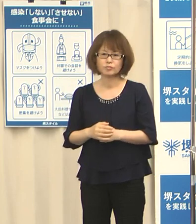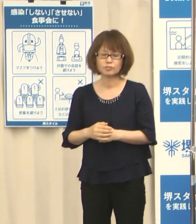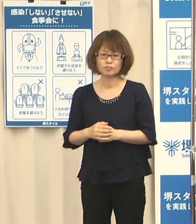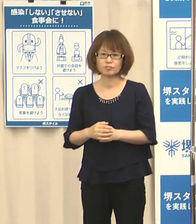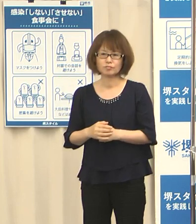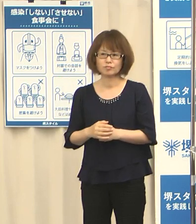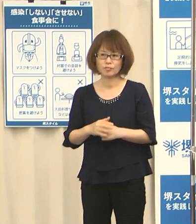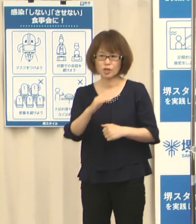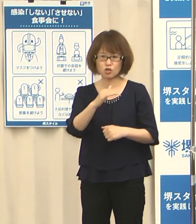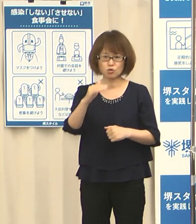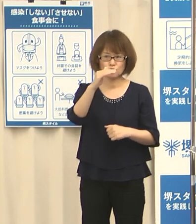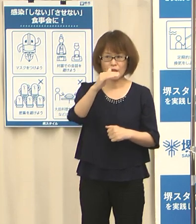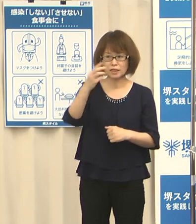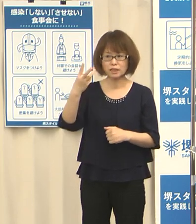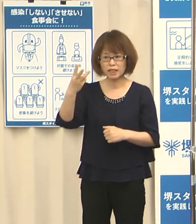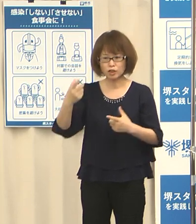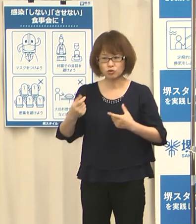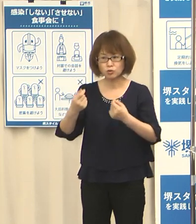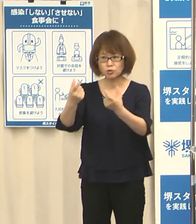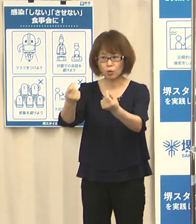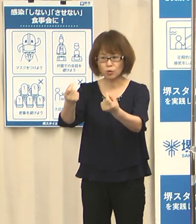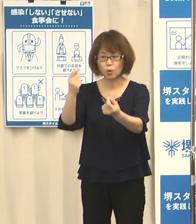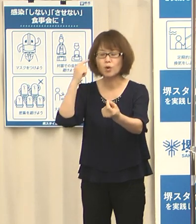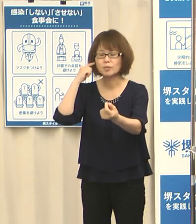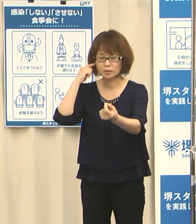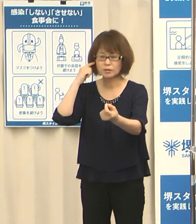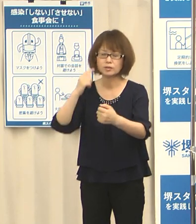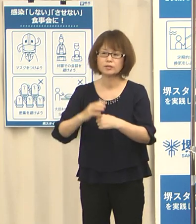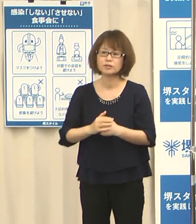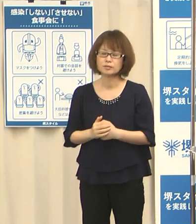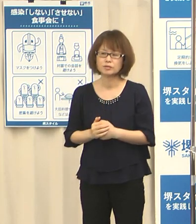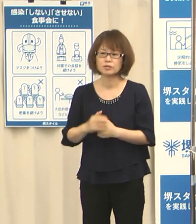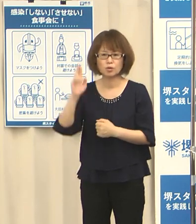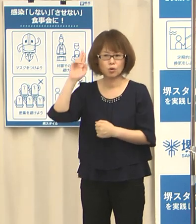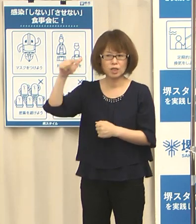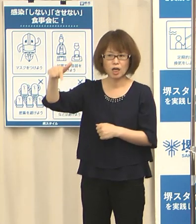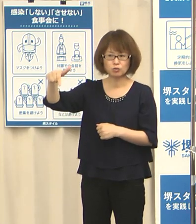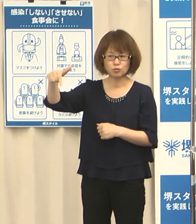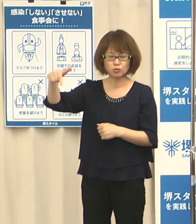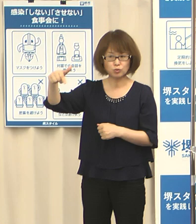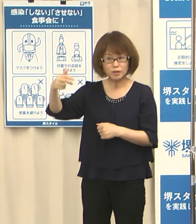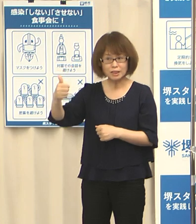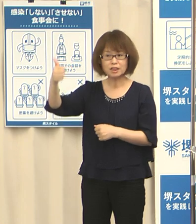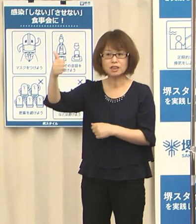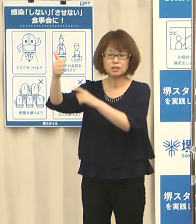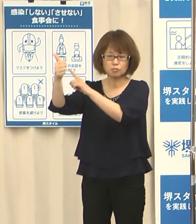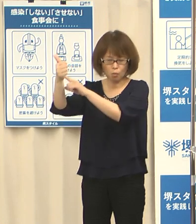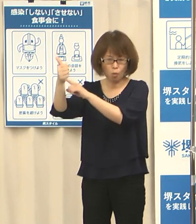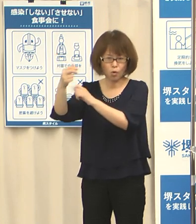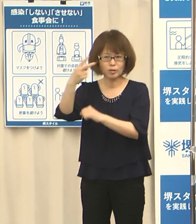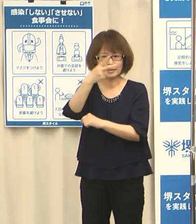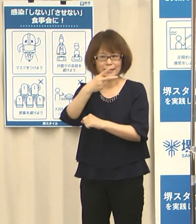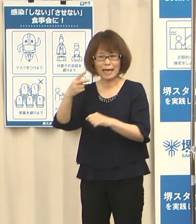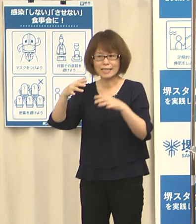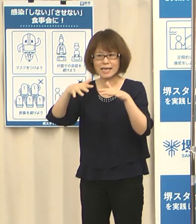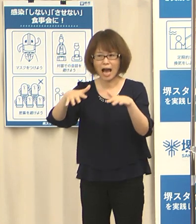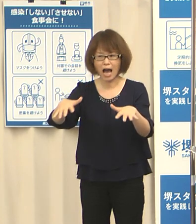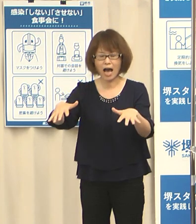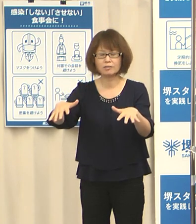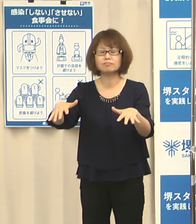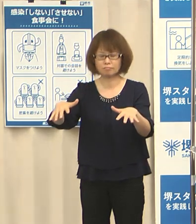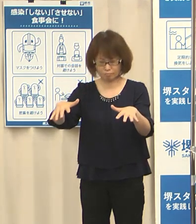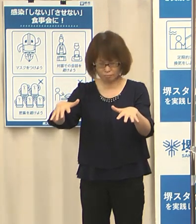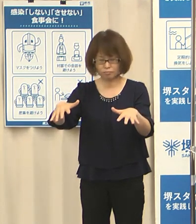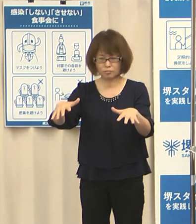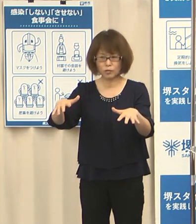3が続いていると思うんですけれども、まあ、大阪府知事も、まあ、第2波に入り口に入って